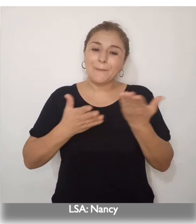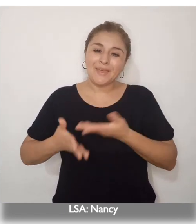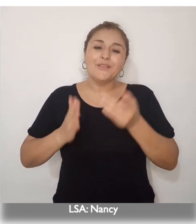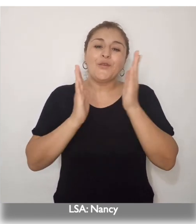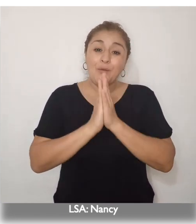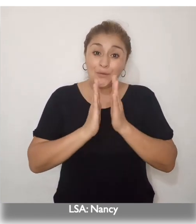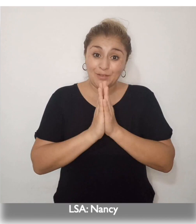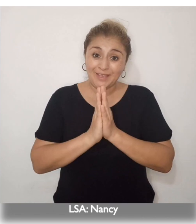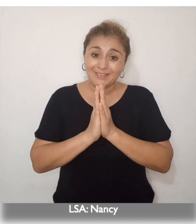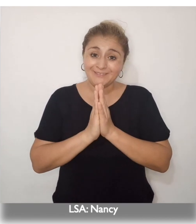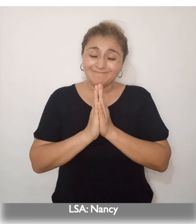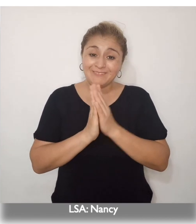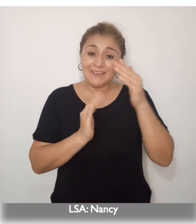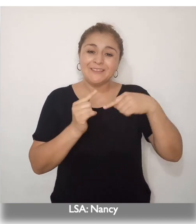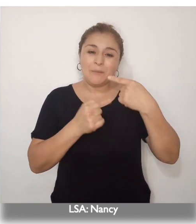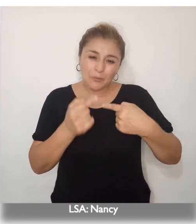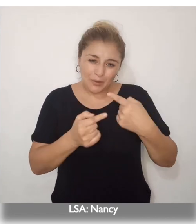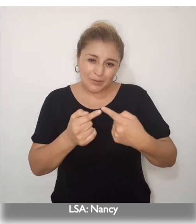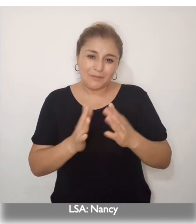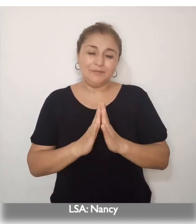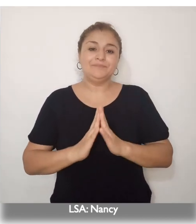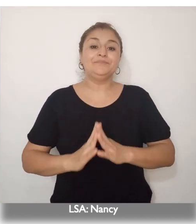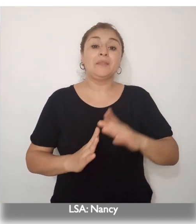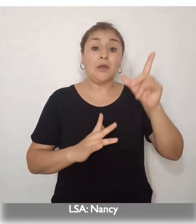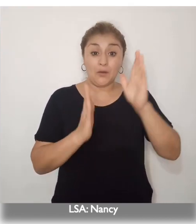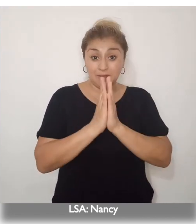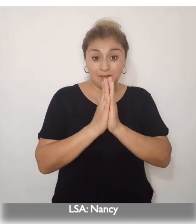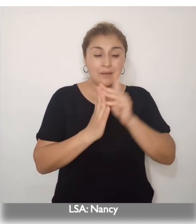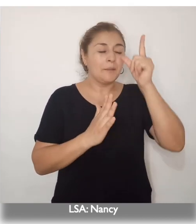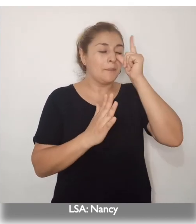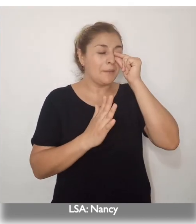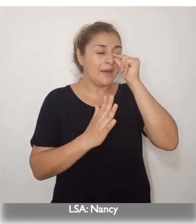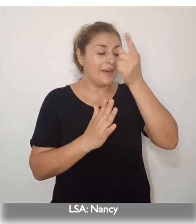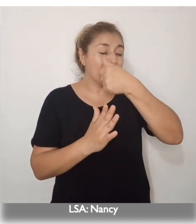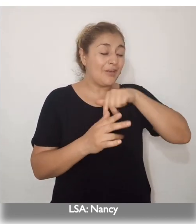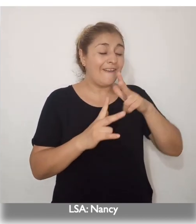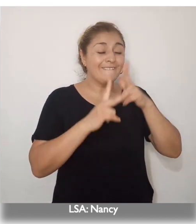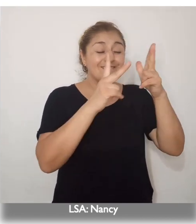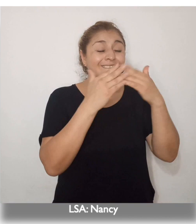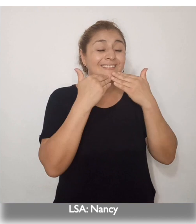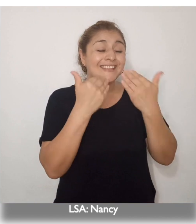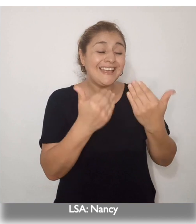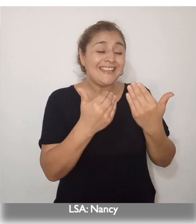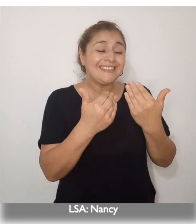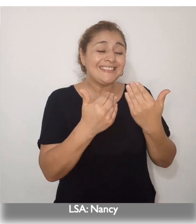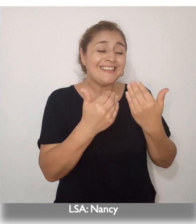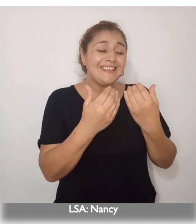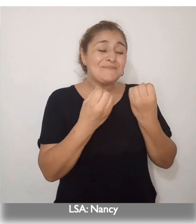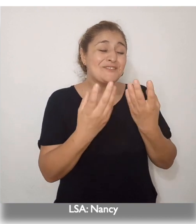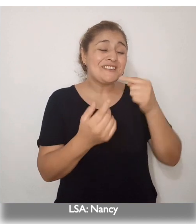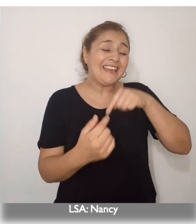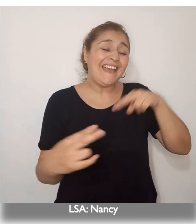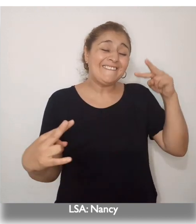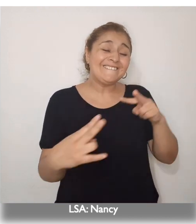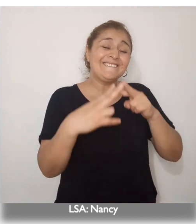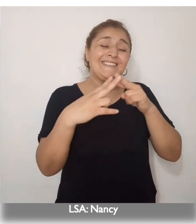en la palabra de Dios padre te damos gracias por este encuentro gracias